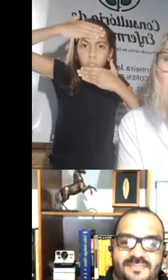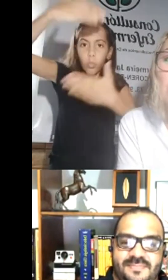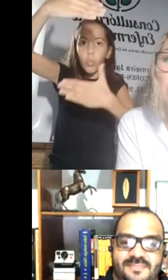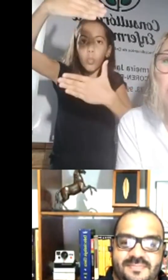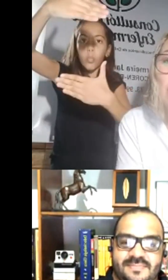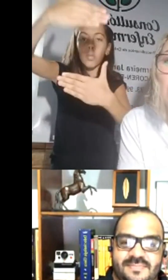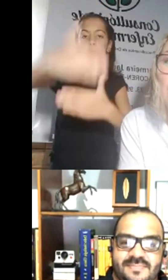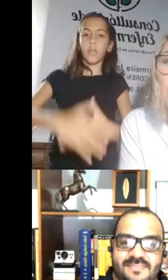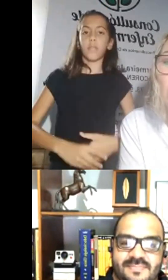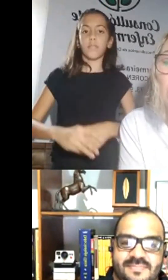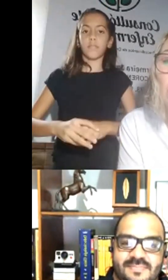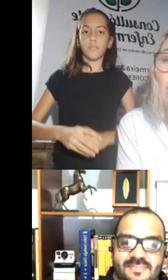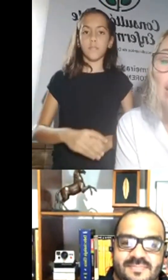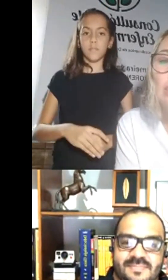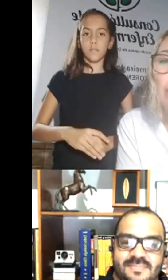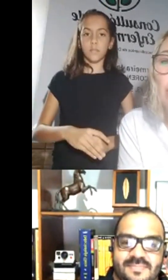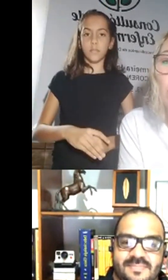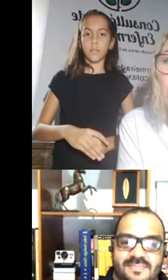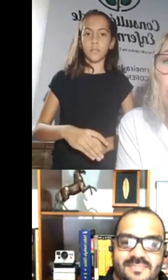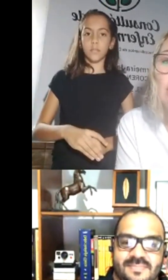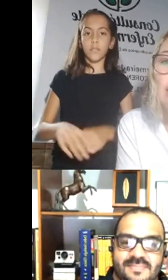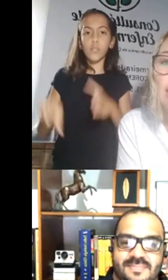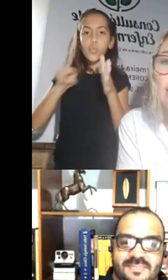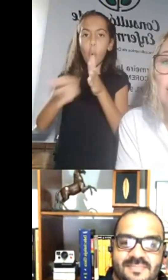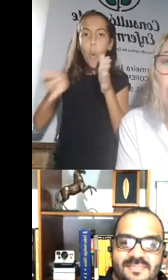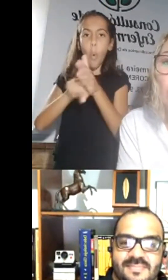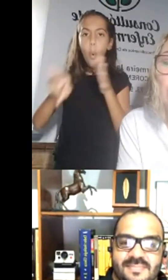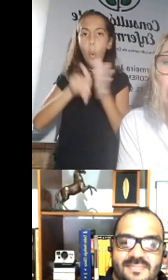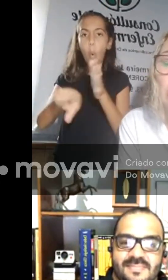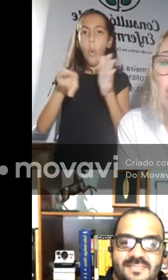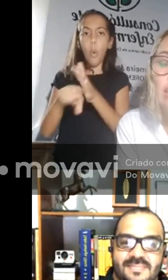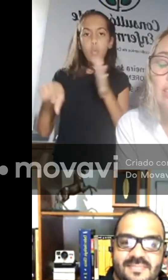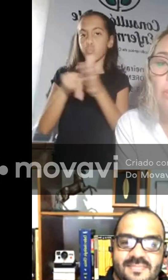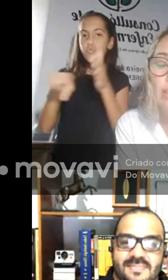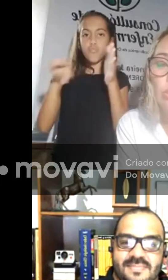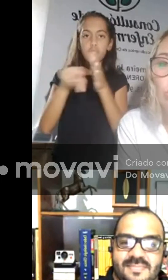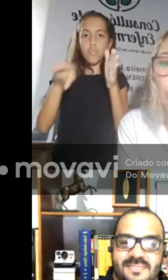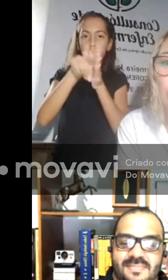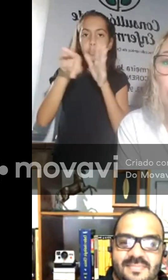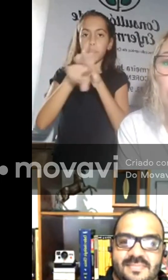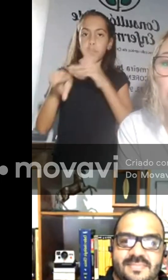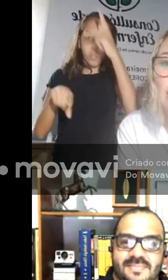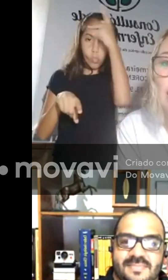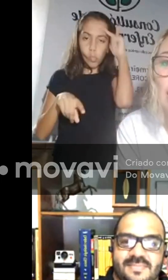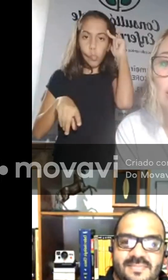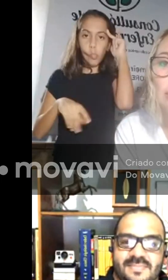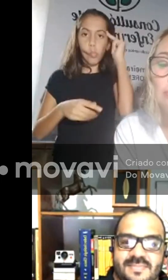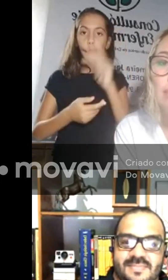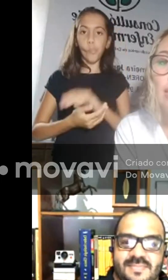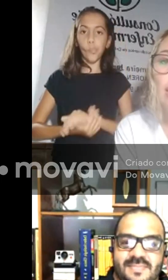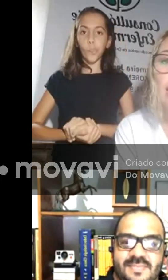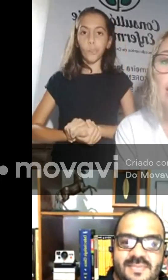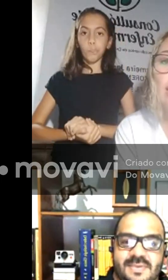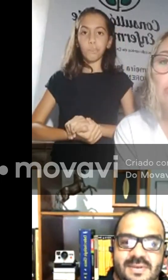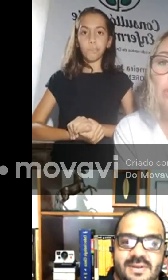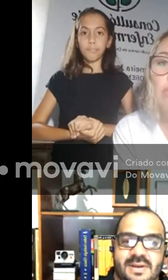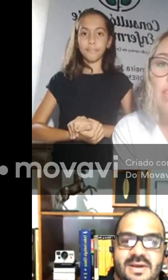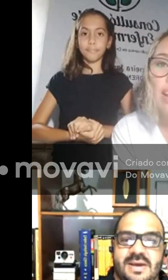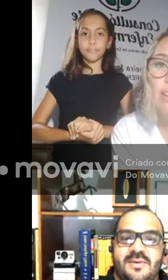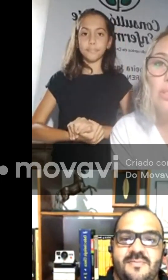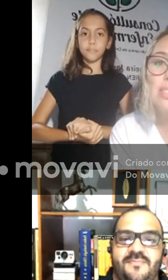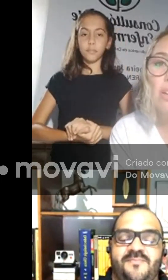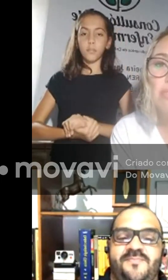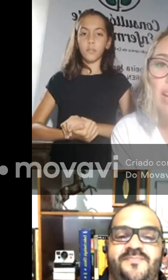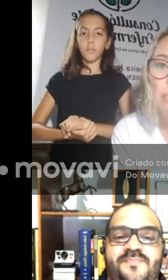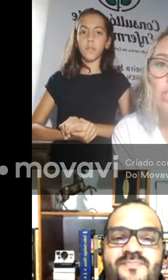live, contribuindo aí com as perguntas, né, que são pertinentes ao assunto. Muito obrigada. Vou